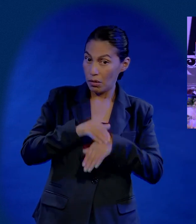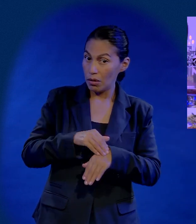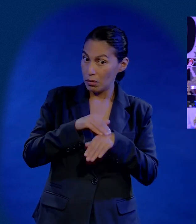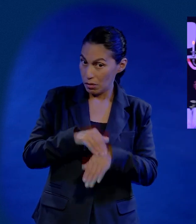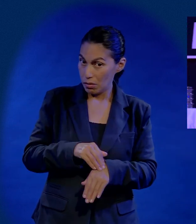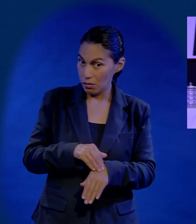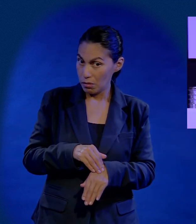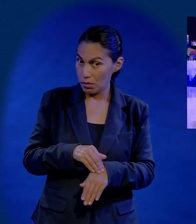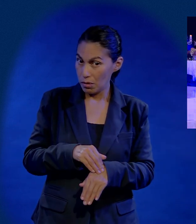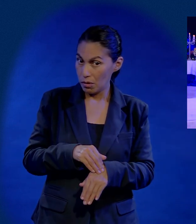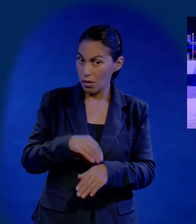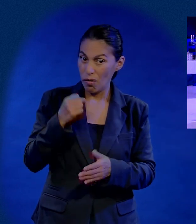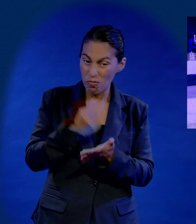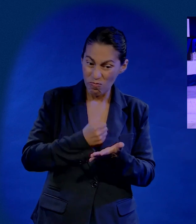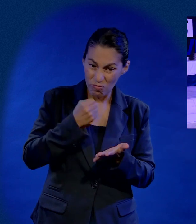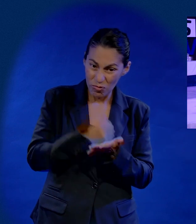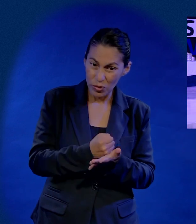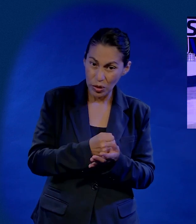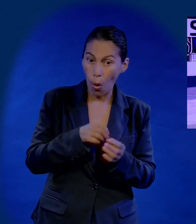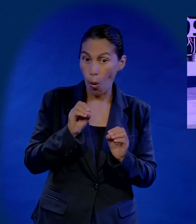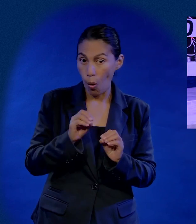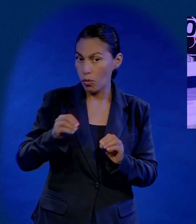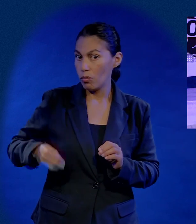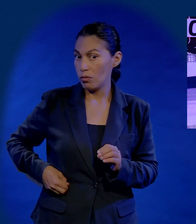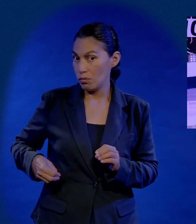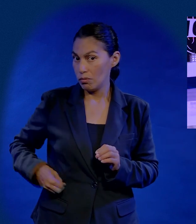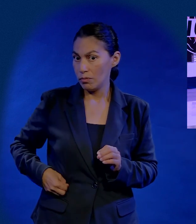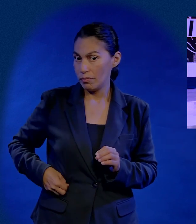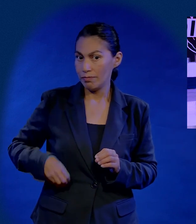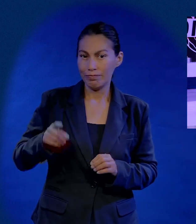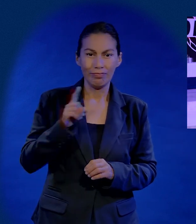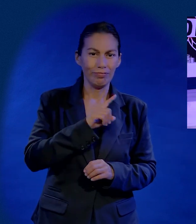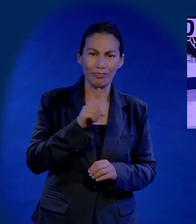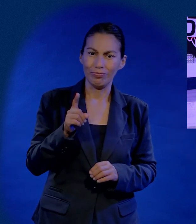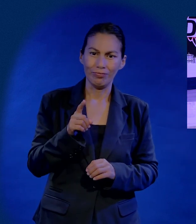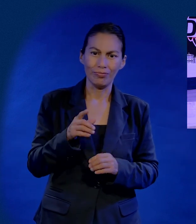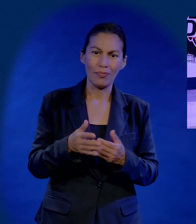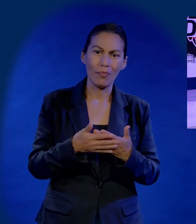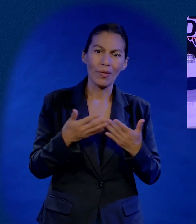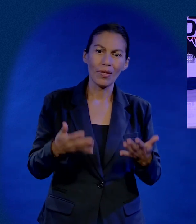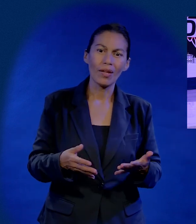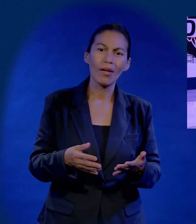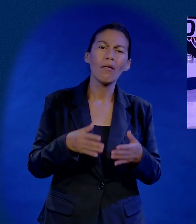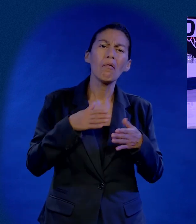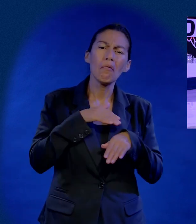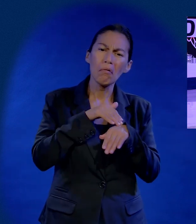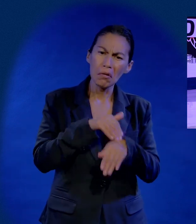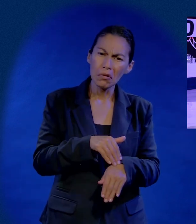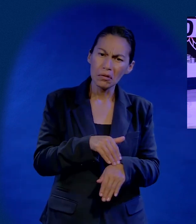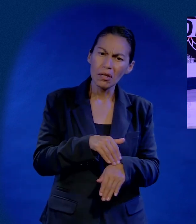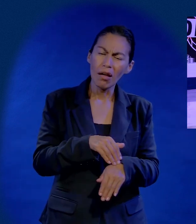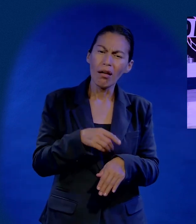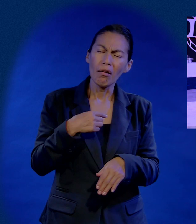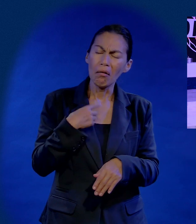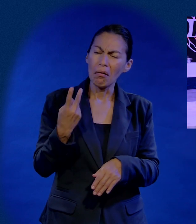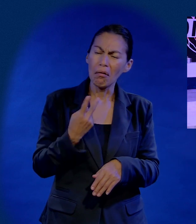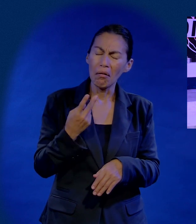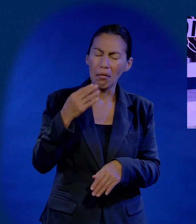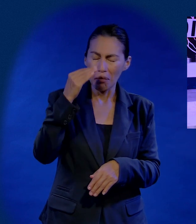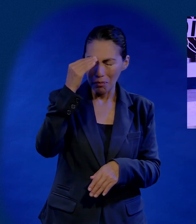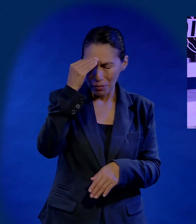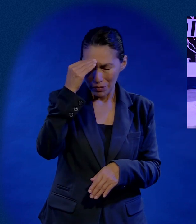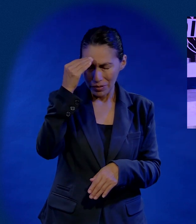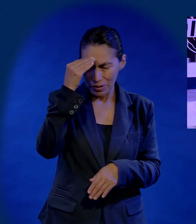Ahora no tenían que cuidarme, porque no obedecía por obligación ni tampoco por culpa. Ahora